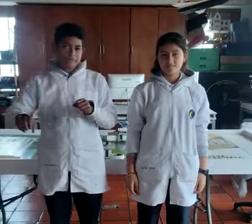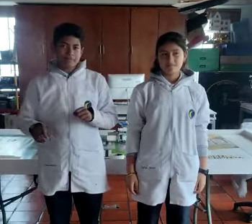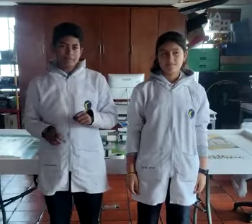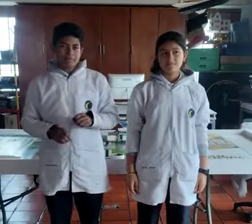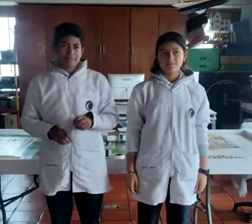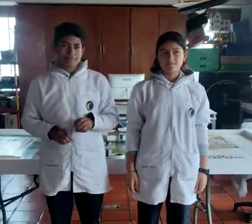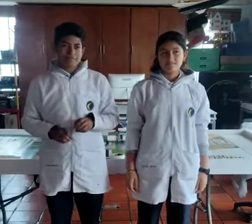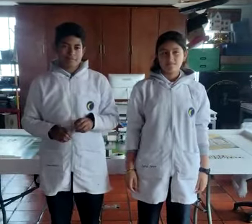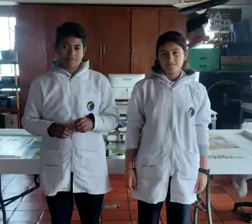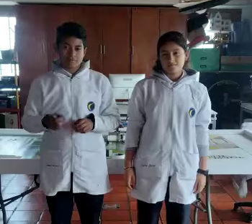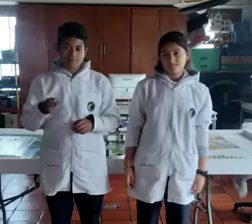Camarón.